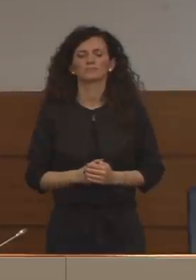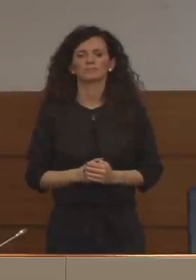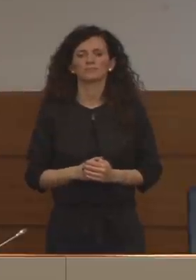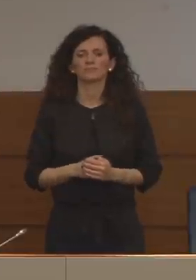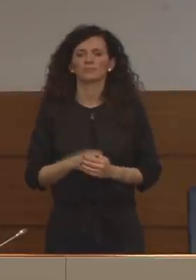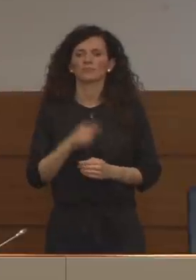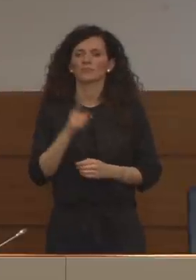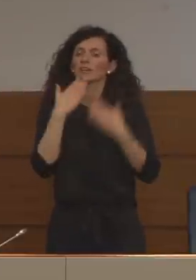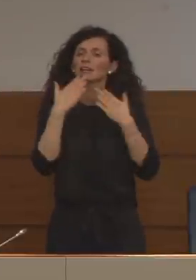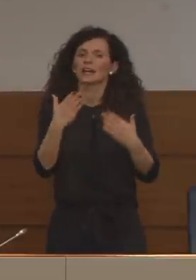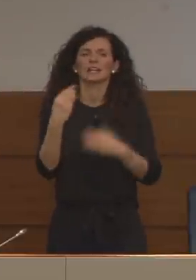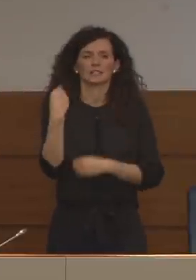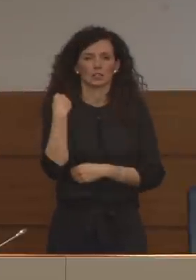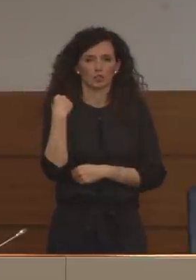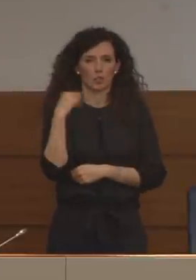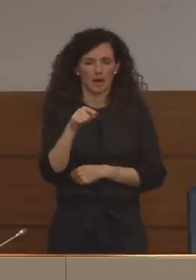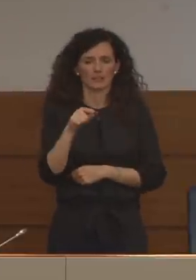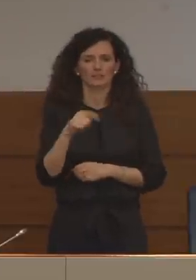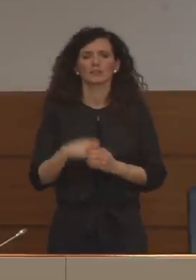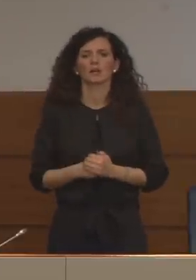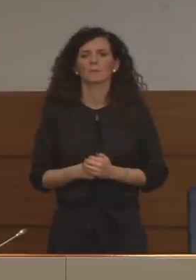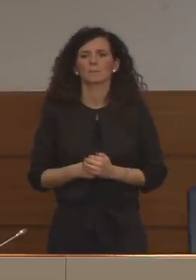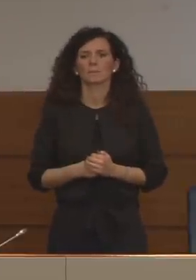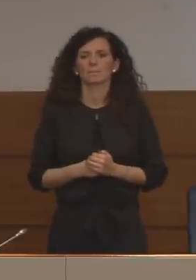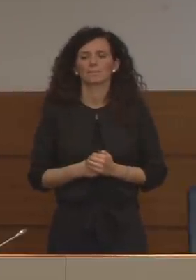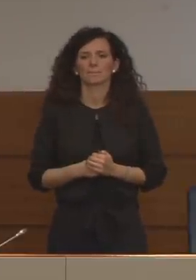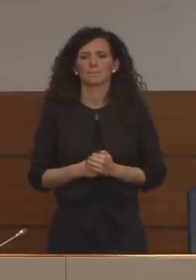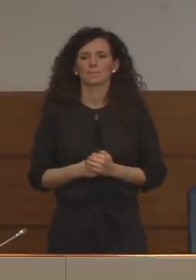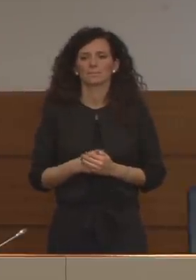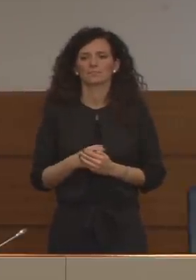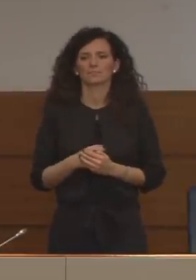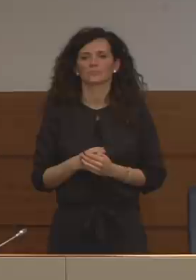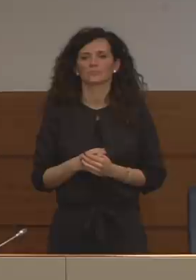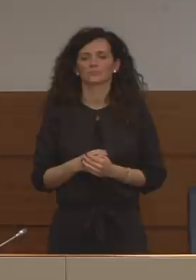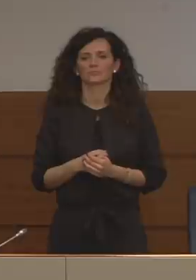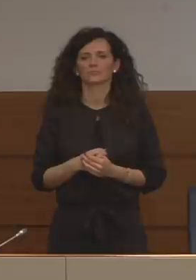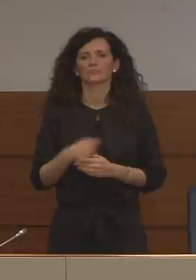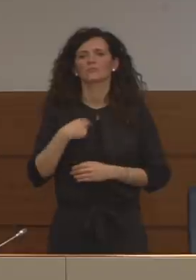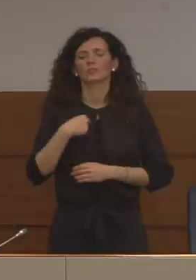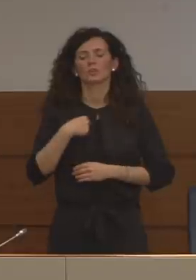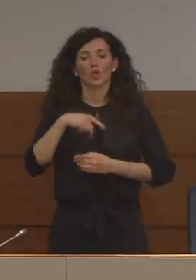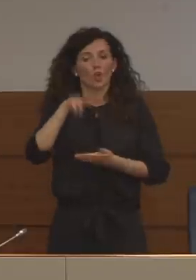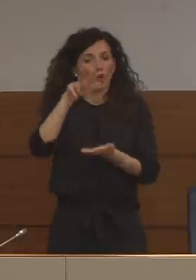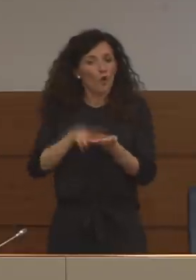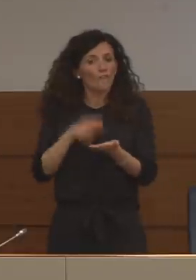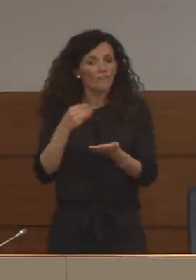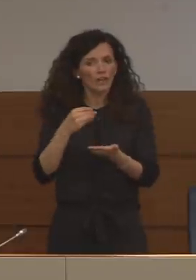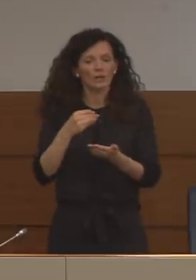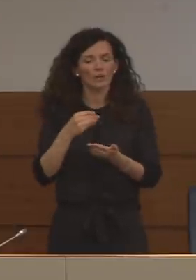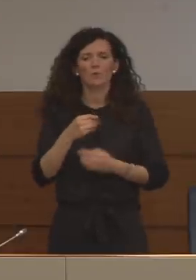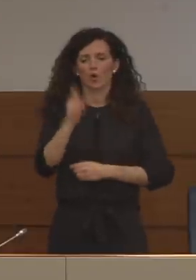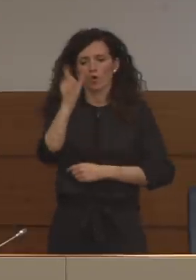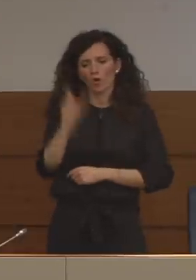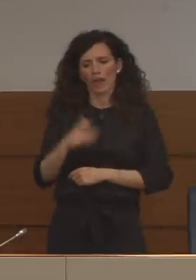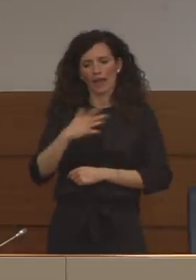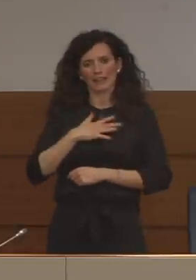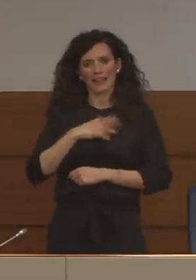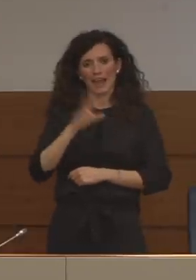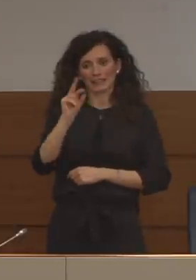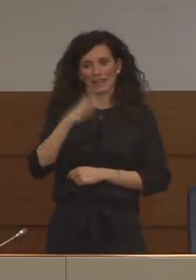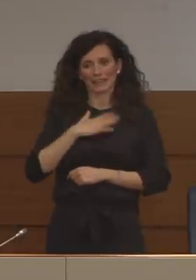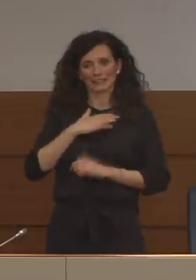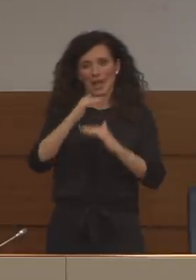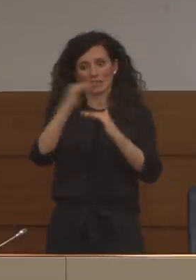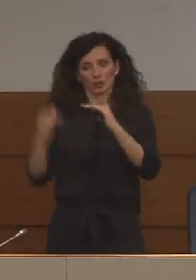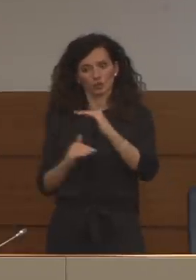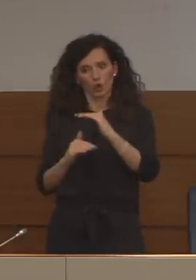domanda le confermo che al di sotto dei 30 anni di età a oggi non